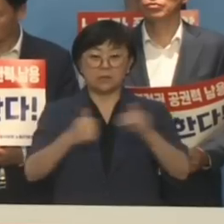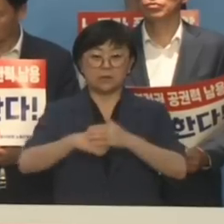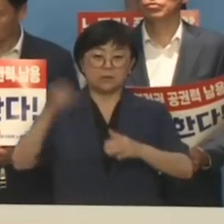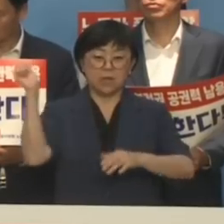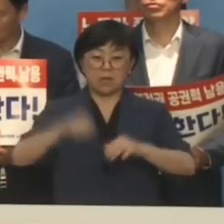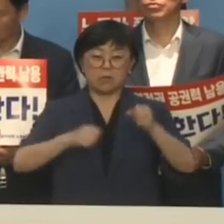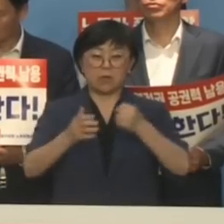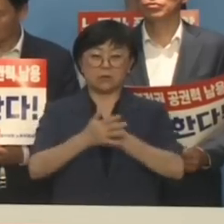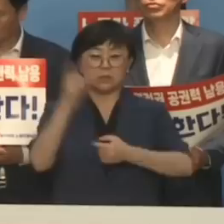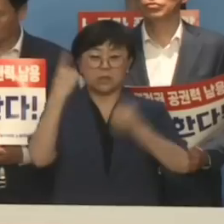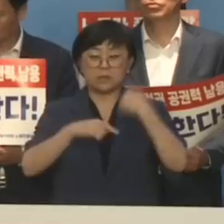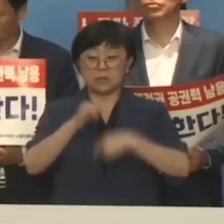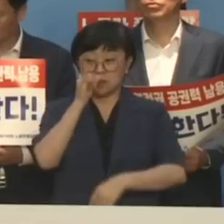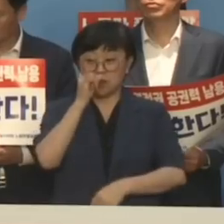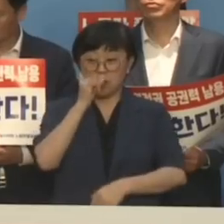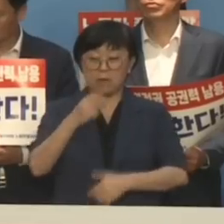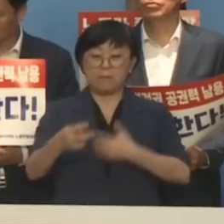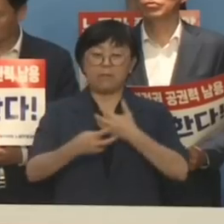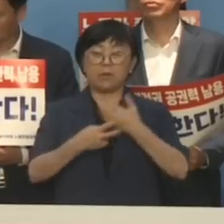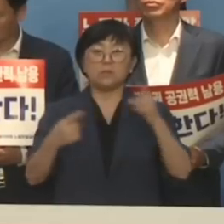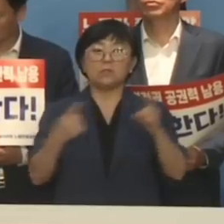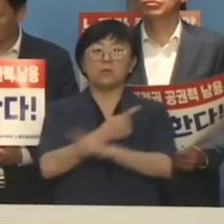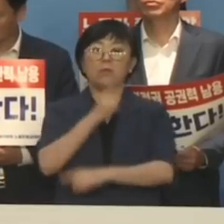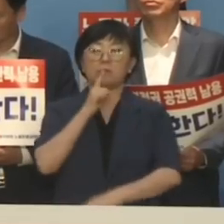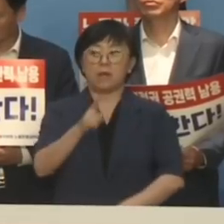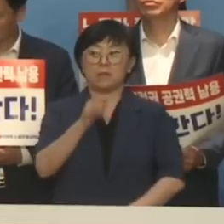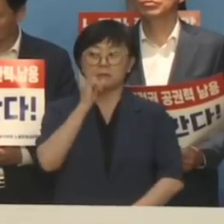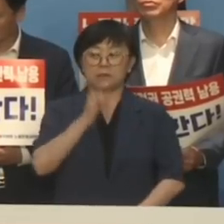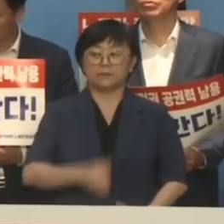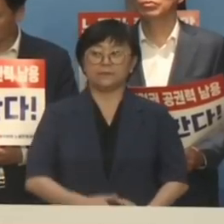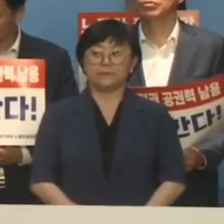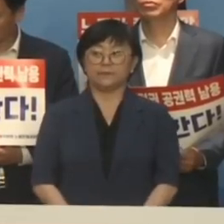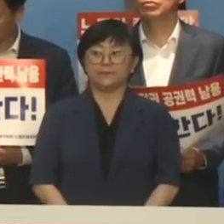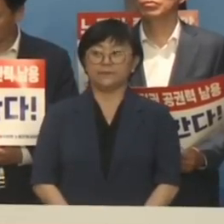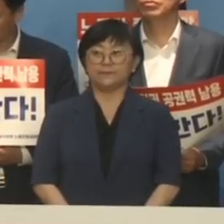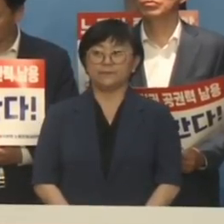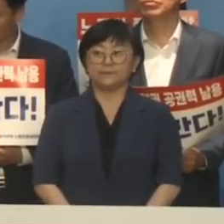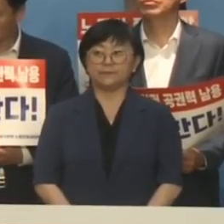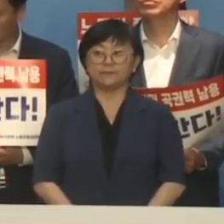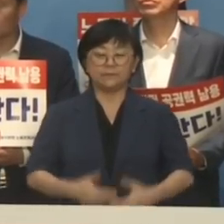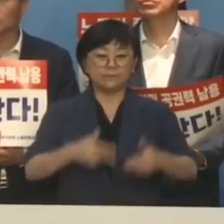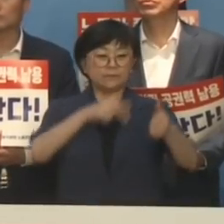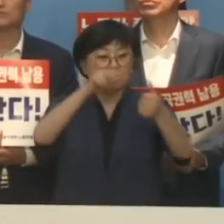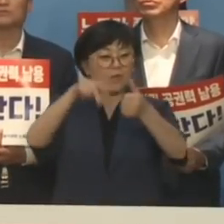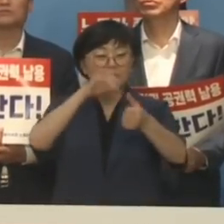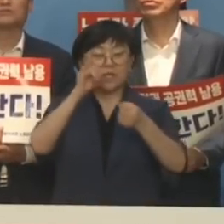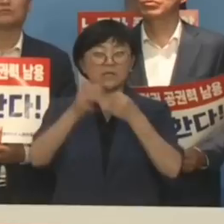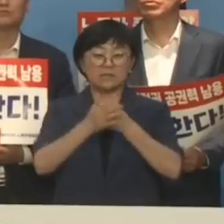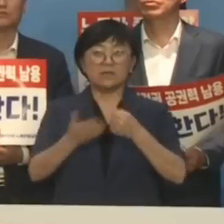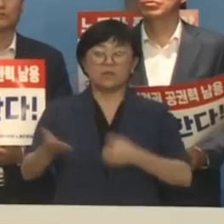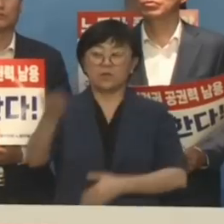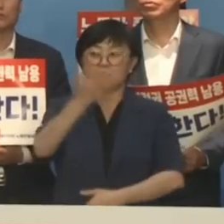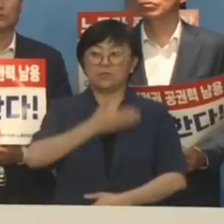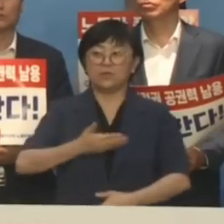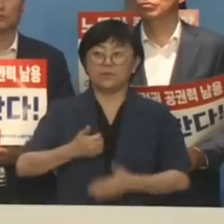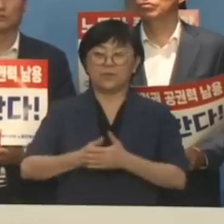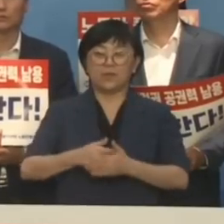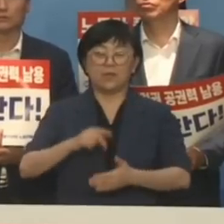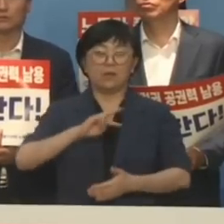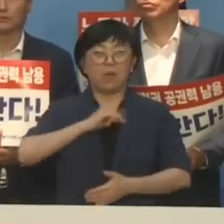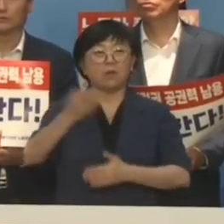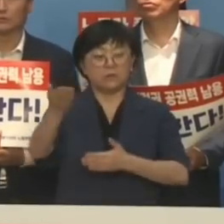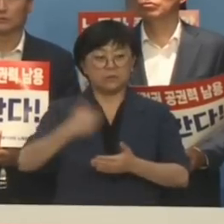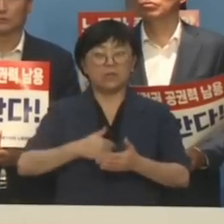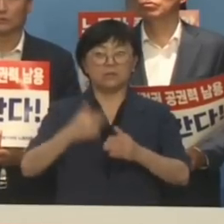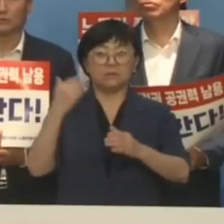형사들이 부상을 당해서 병원에서 치료받고 있다 이렇게 얘기를 합니다. 영상이 있습니다. 여기 계신 기자님들 명함을 한 장씩